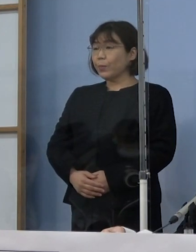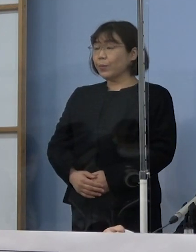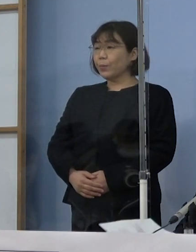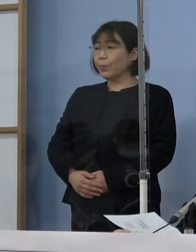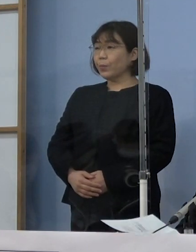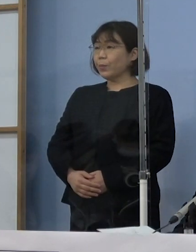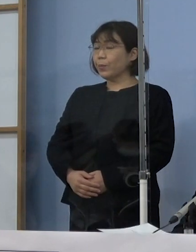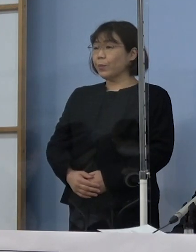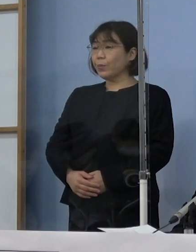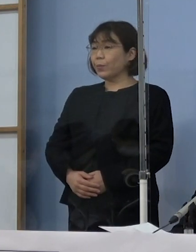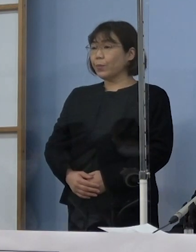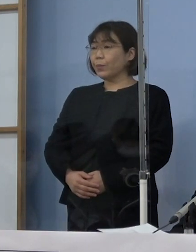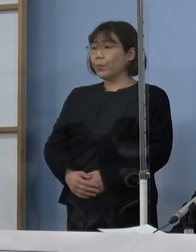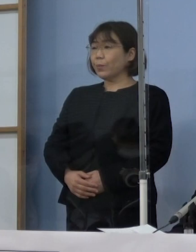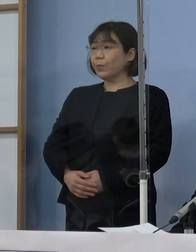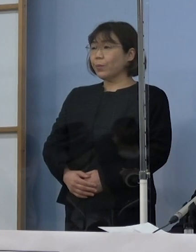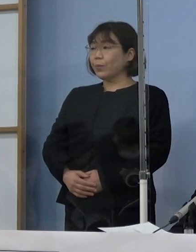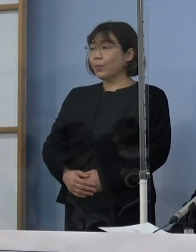で